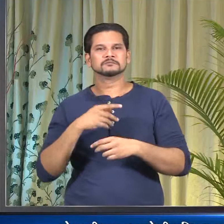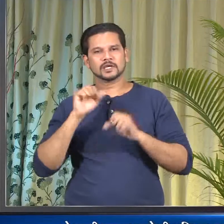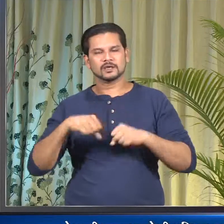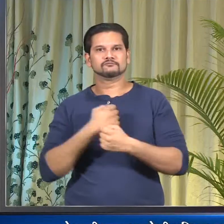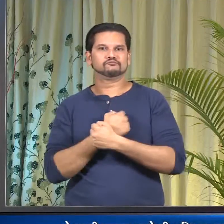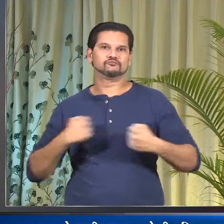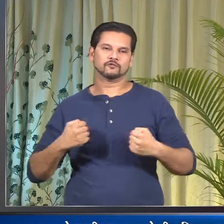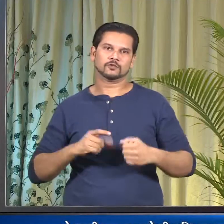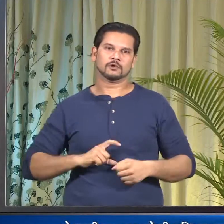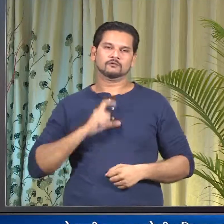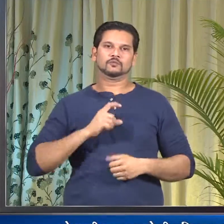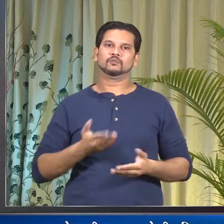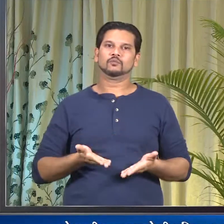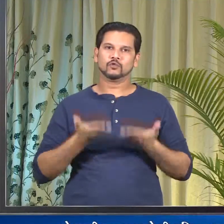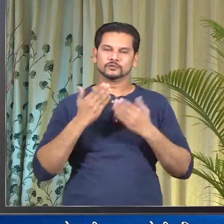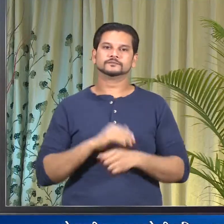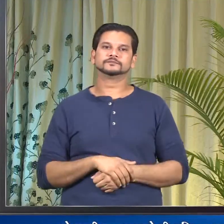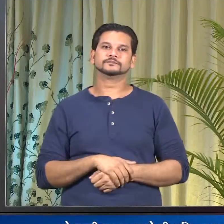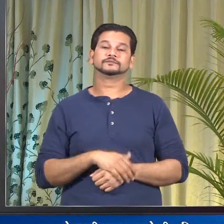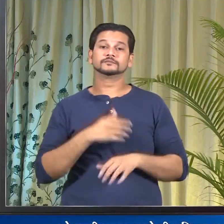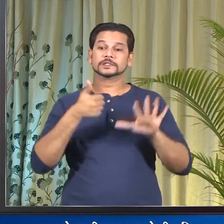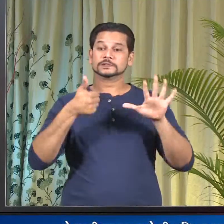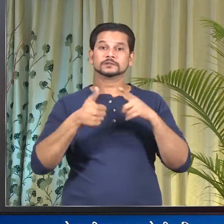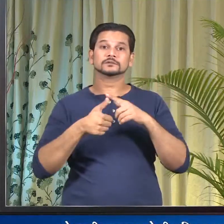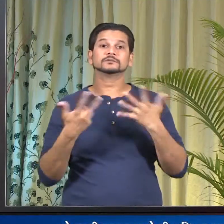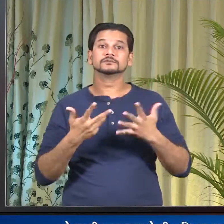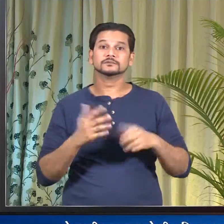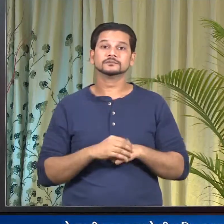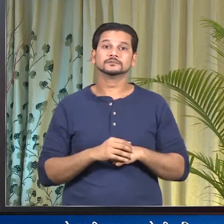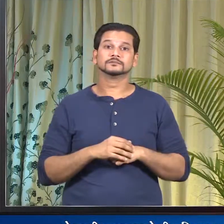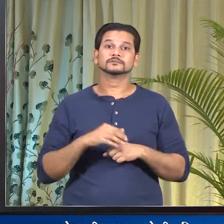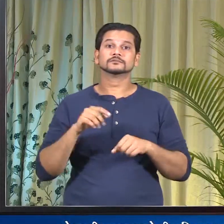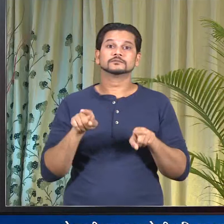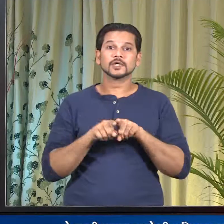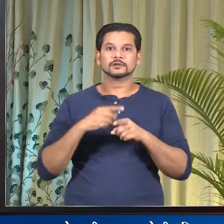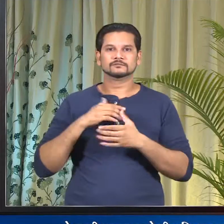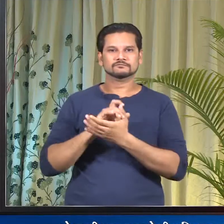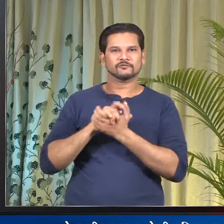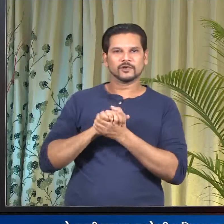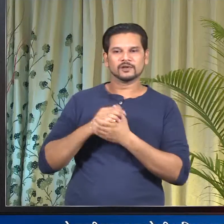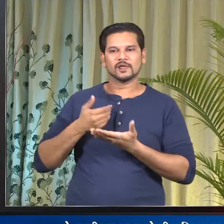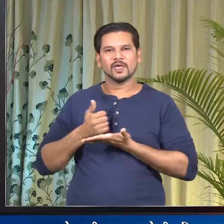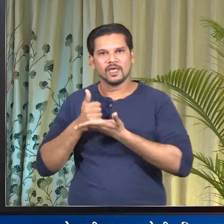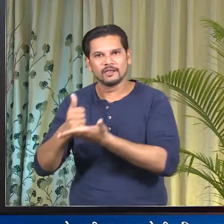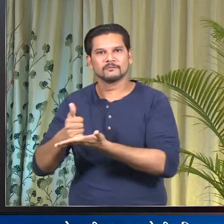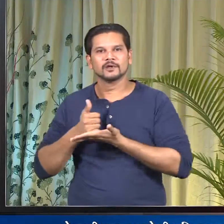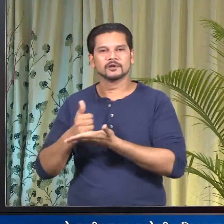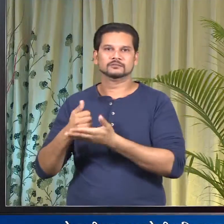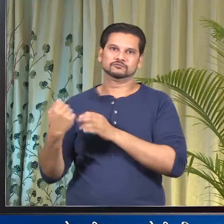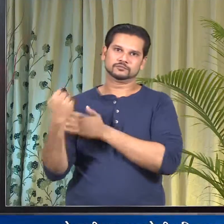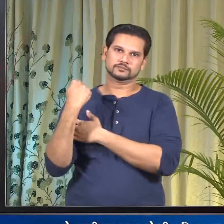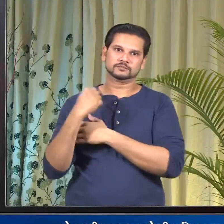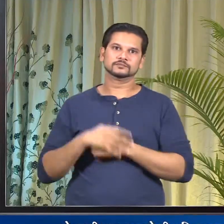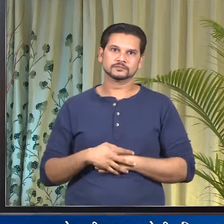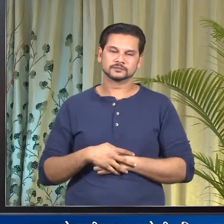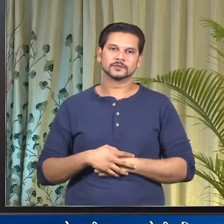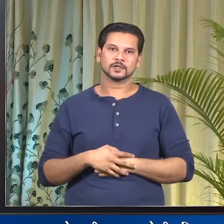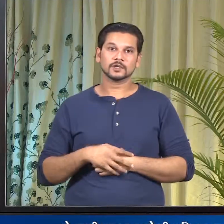छट